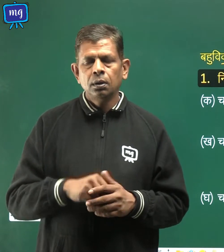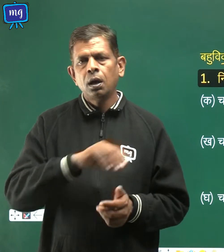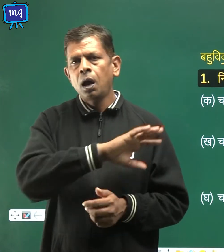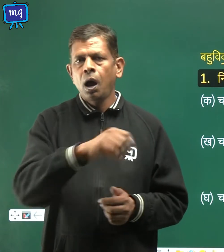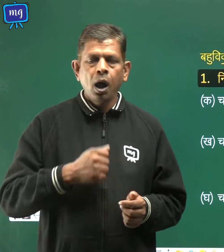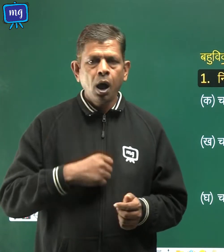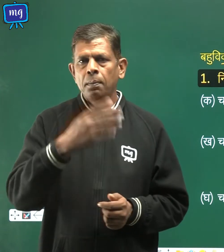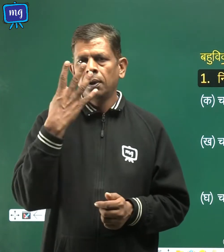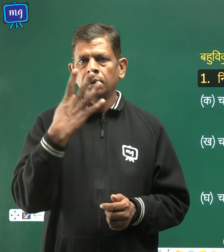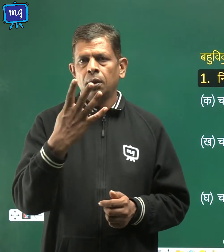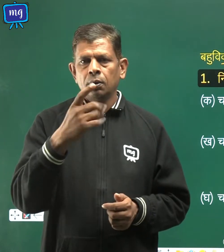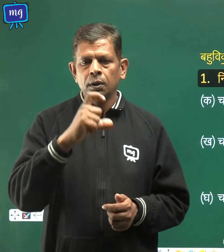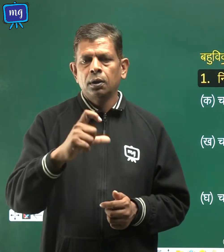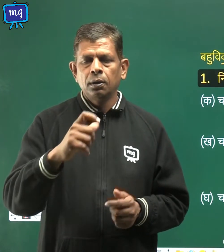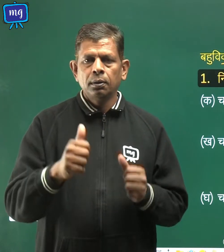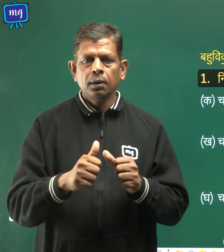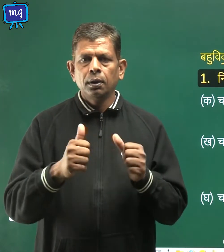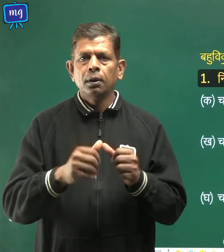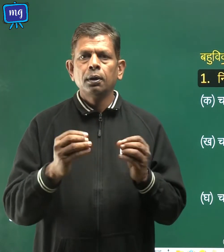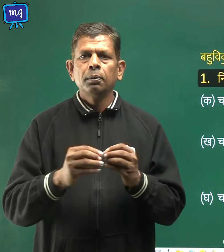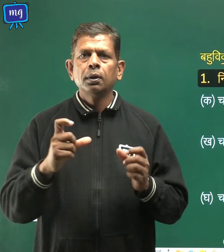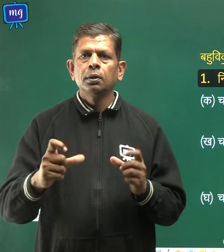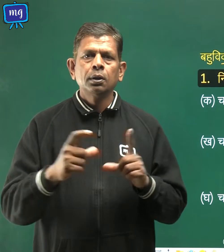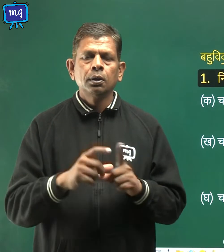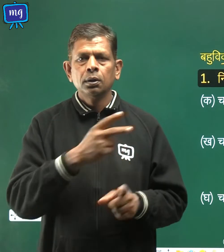हमें 4 विकल्प दिए गए हैं।